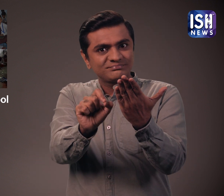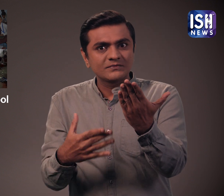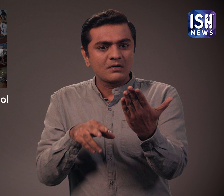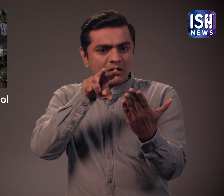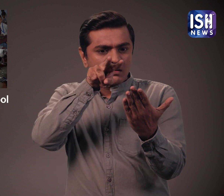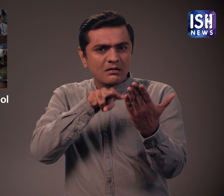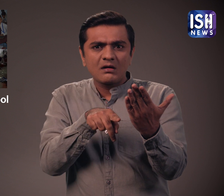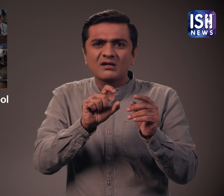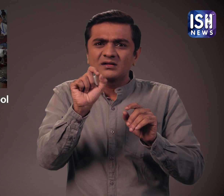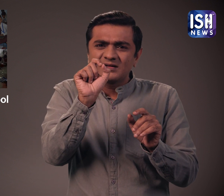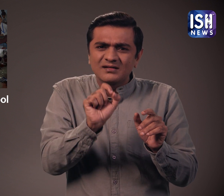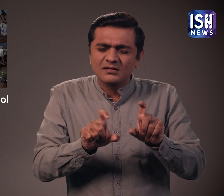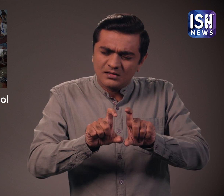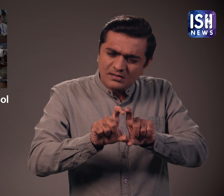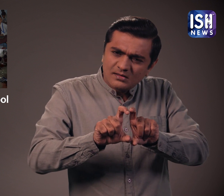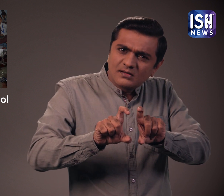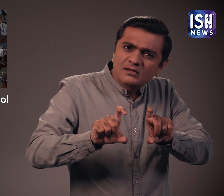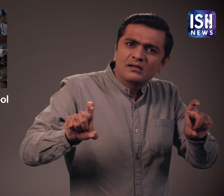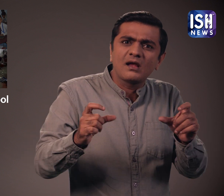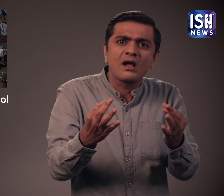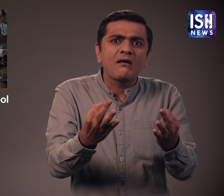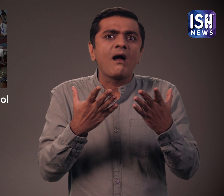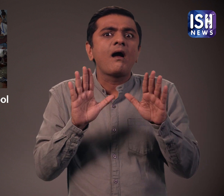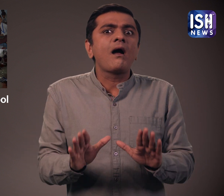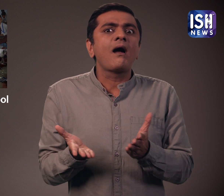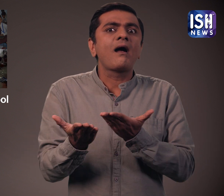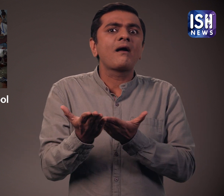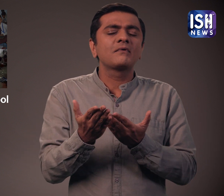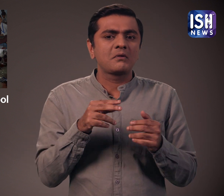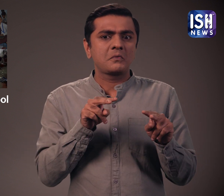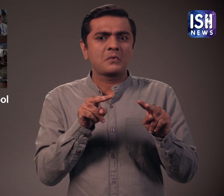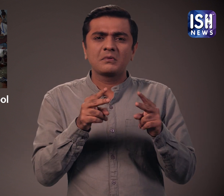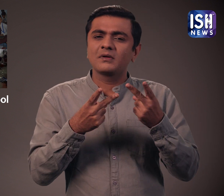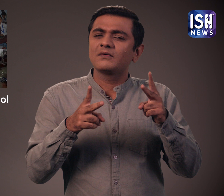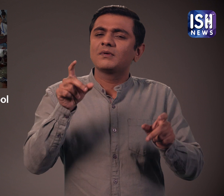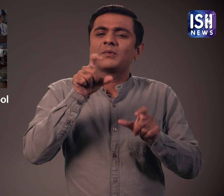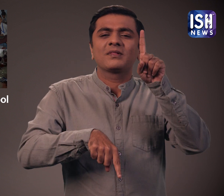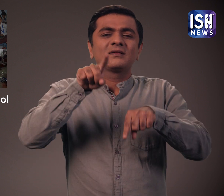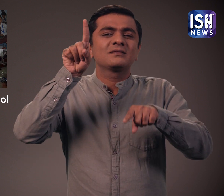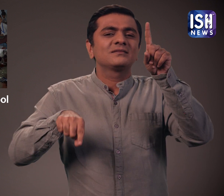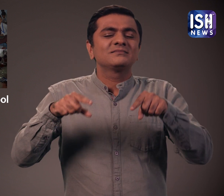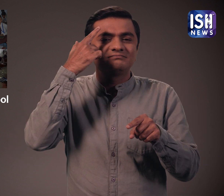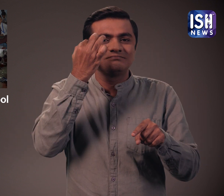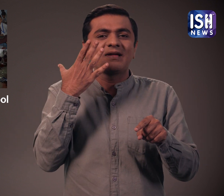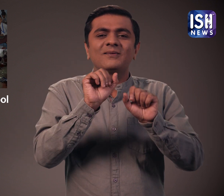कुछ के लिखावट पहुत अच्छी होती है ऐसे ही सबका अपना हुनर होता है